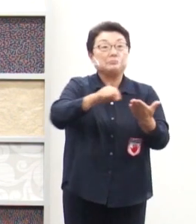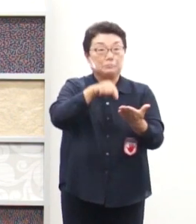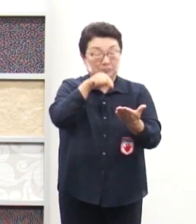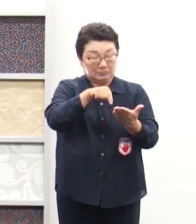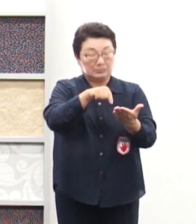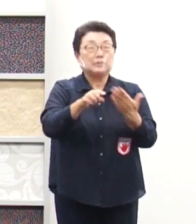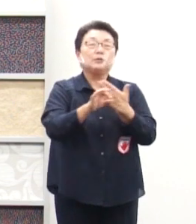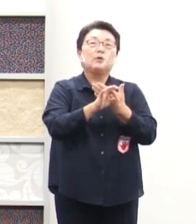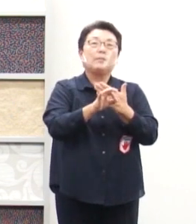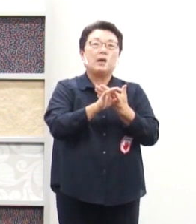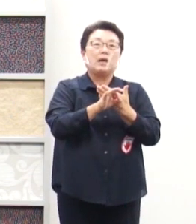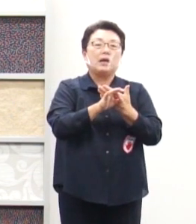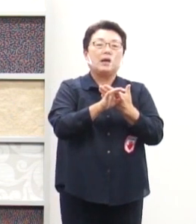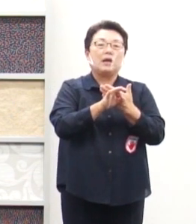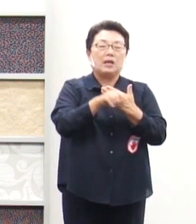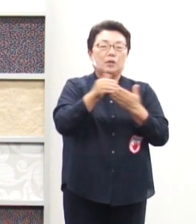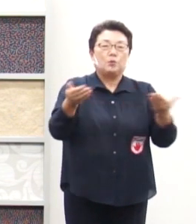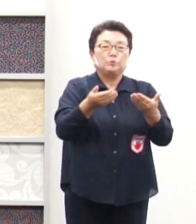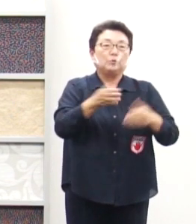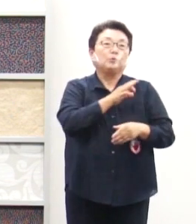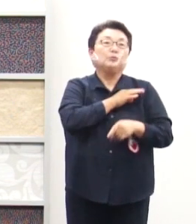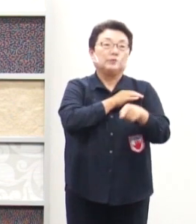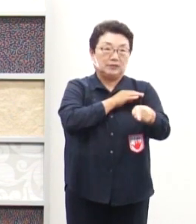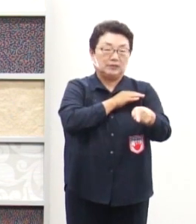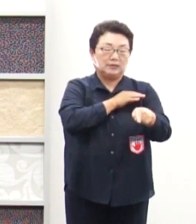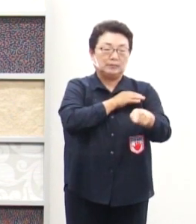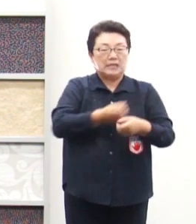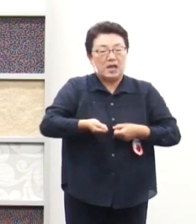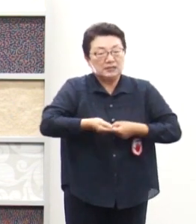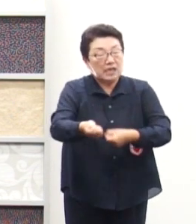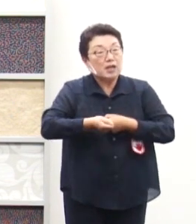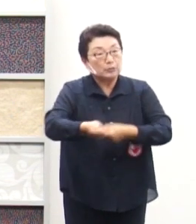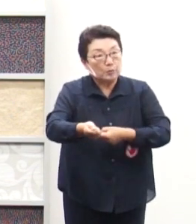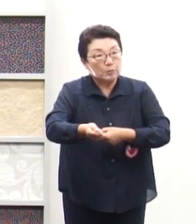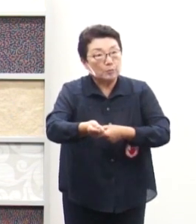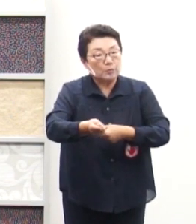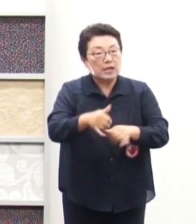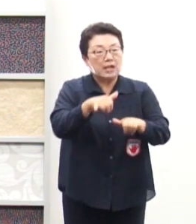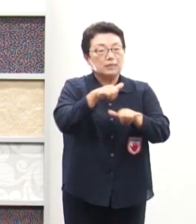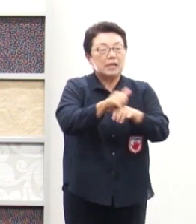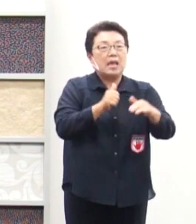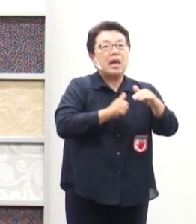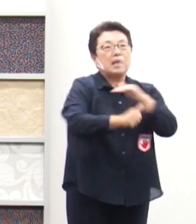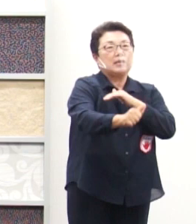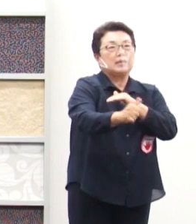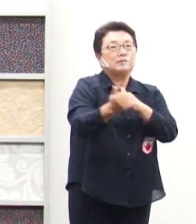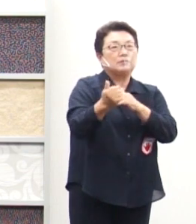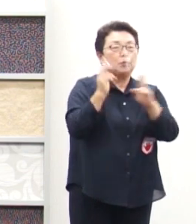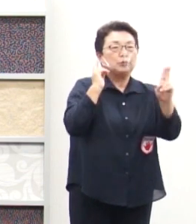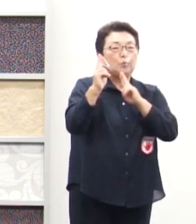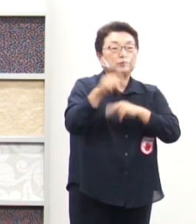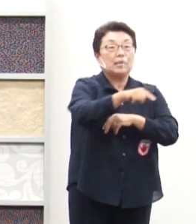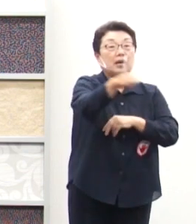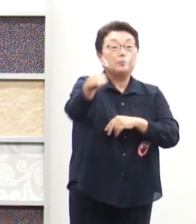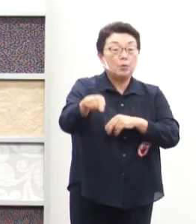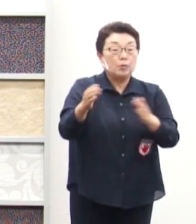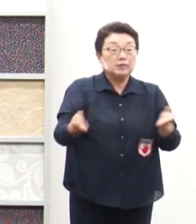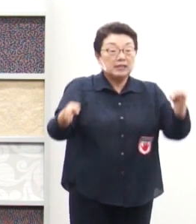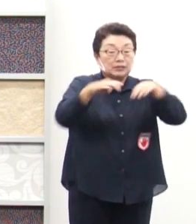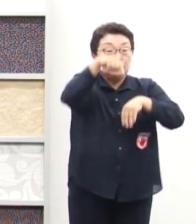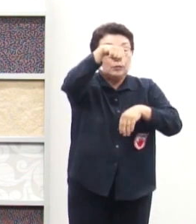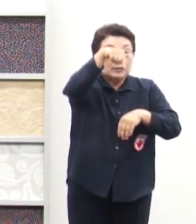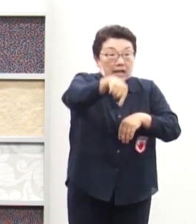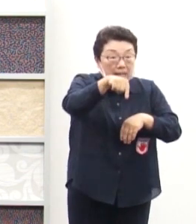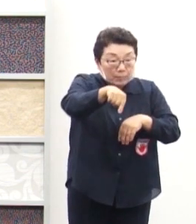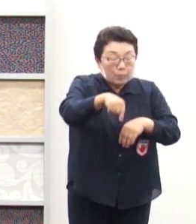ば、当該施設の職員に加え、清掃や、人材派遣等の委託業者についても、施設内での、